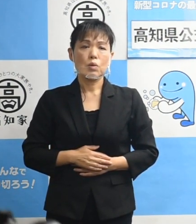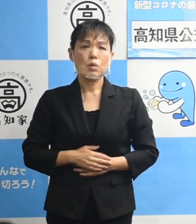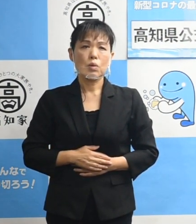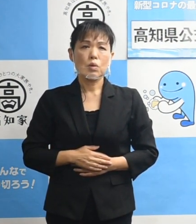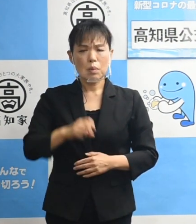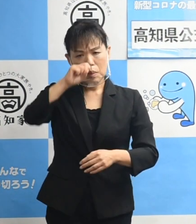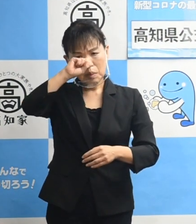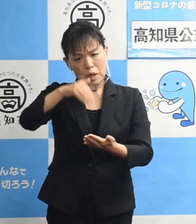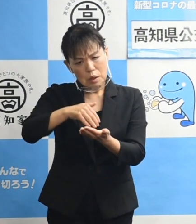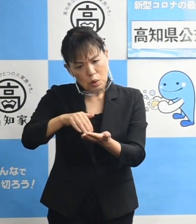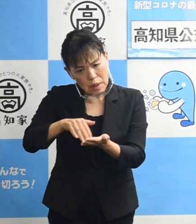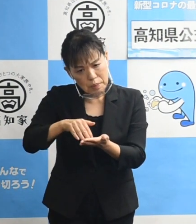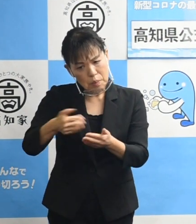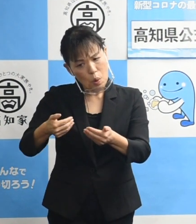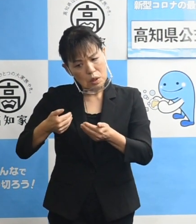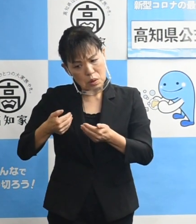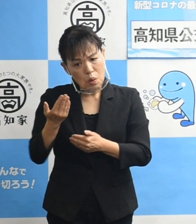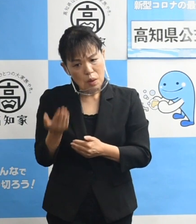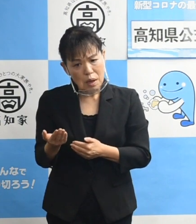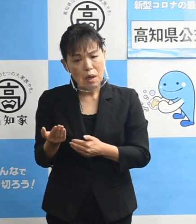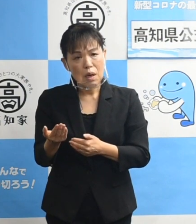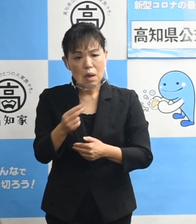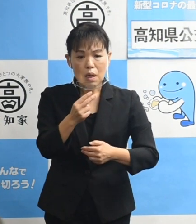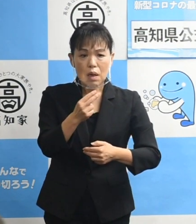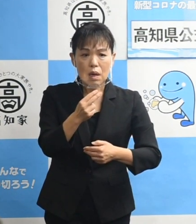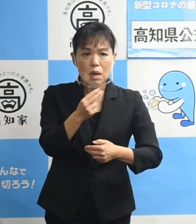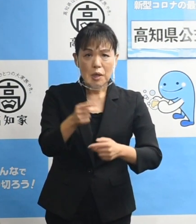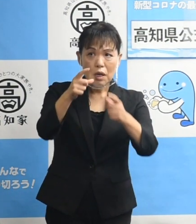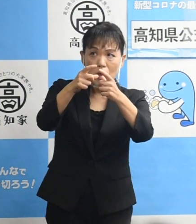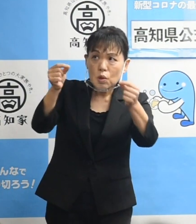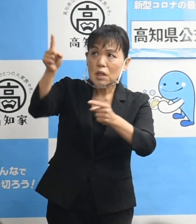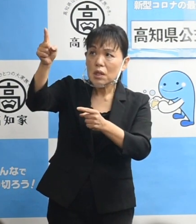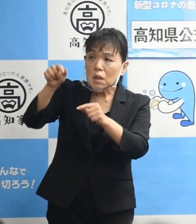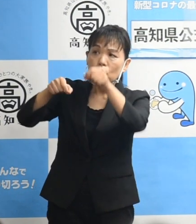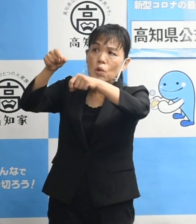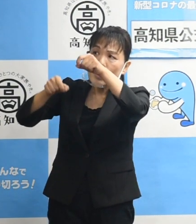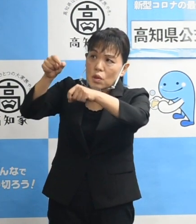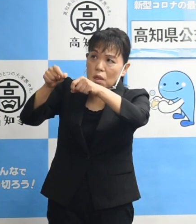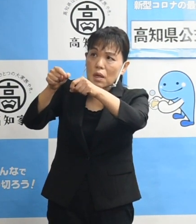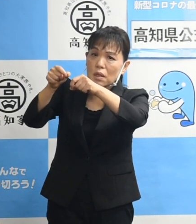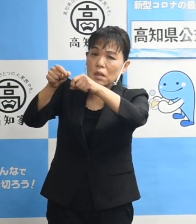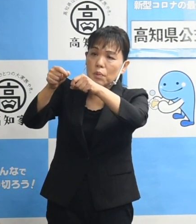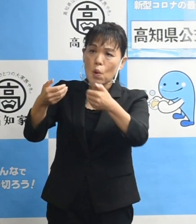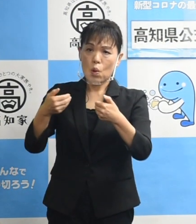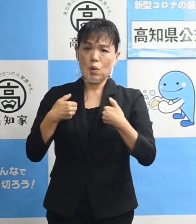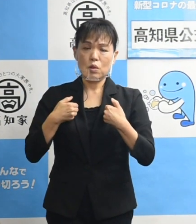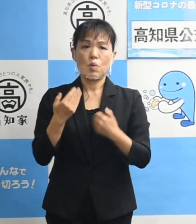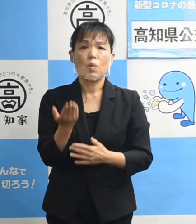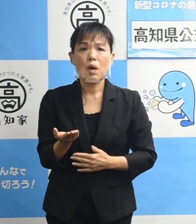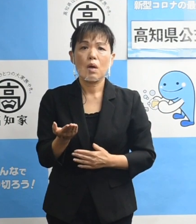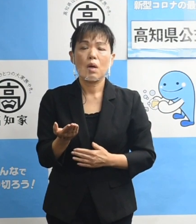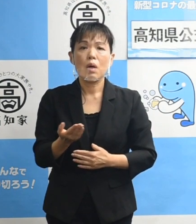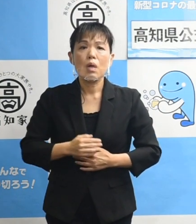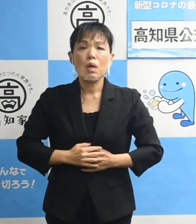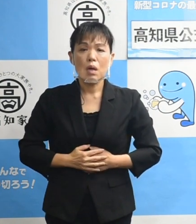によっては予算的な措置などが必要なもの、あるいは場合によっては国によっての調整が必要なものもあり得るわけでございまして、そ